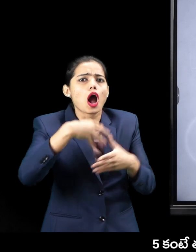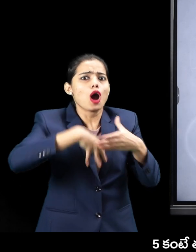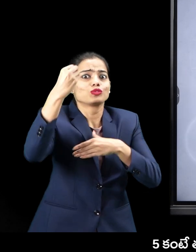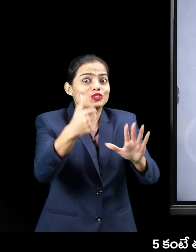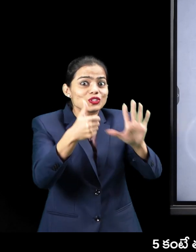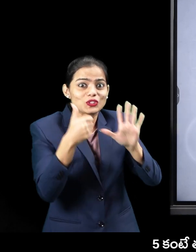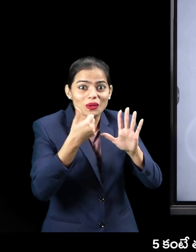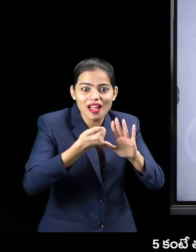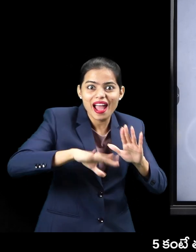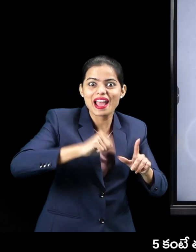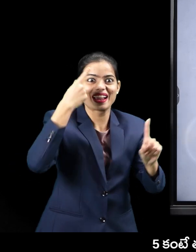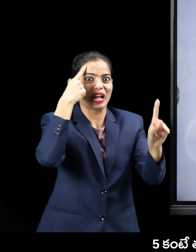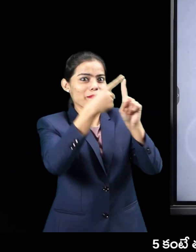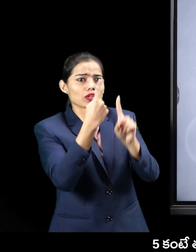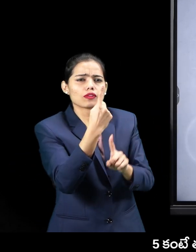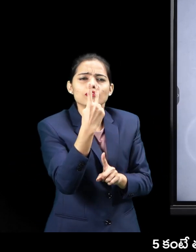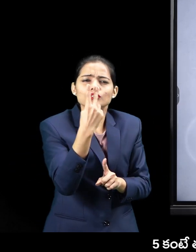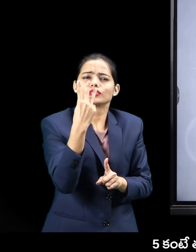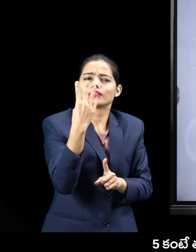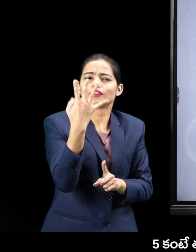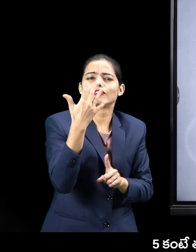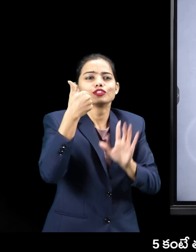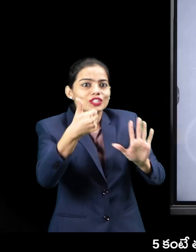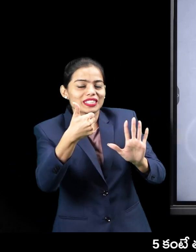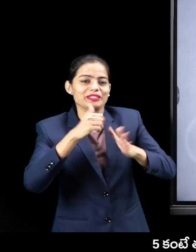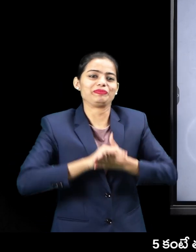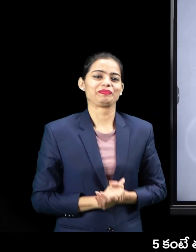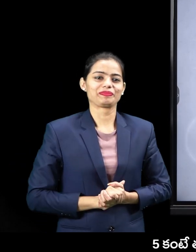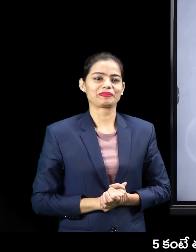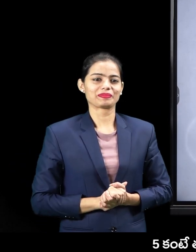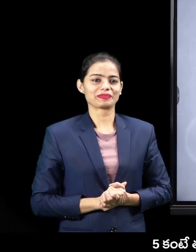కంటే తక్కువ సంఖ్యను పొందటం చాలా సంభావ్య సంఘటన.